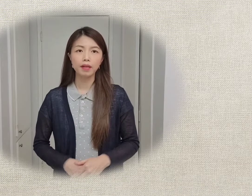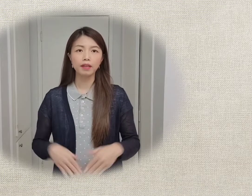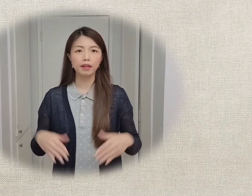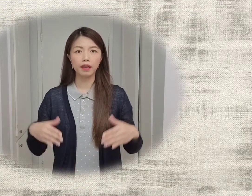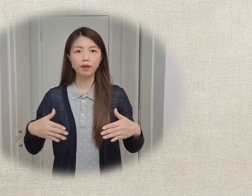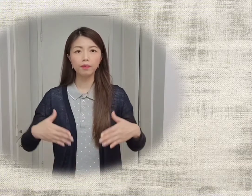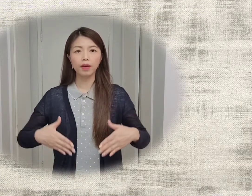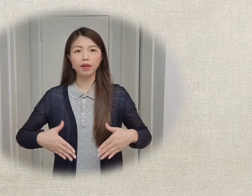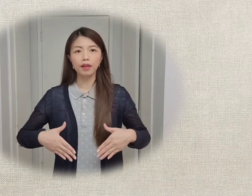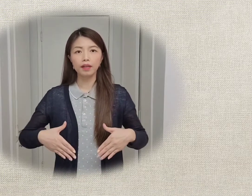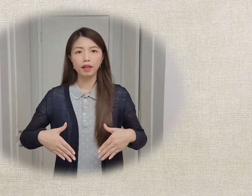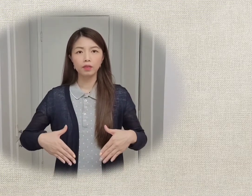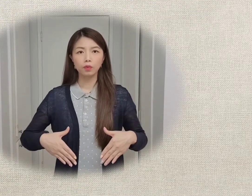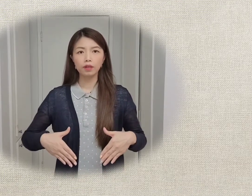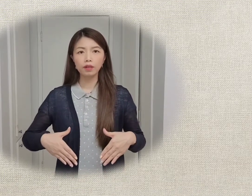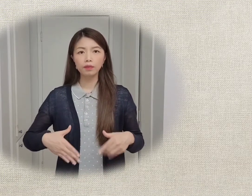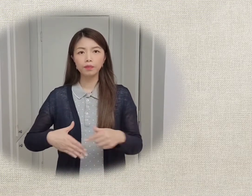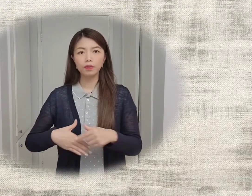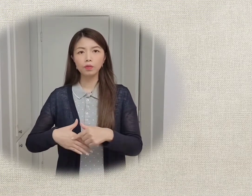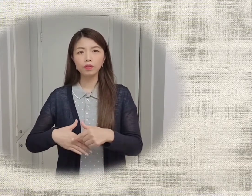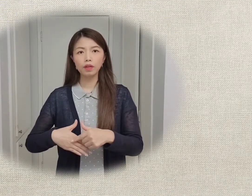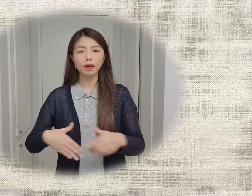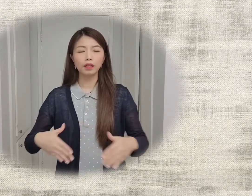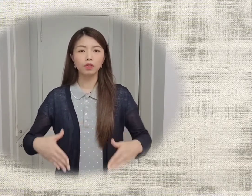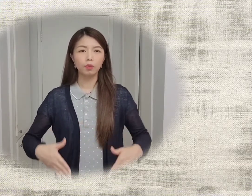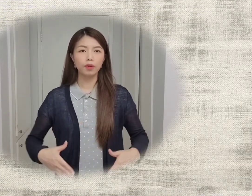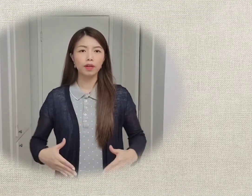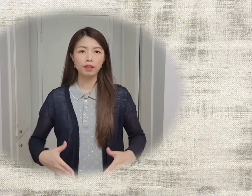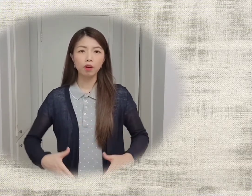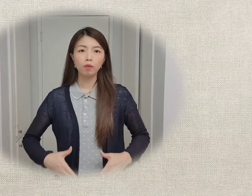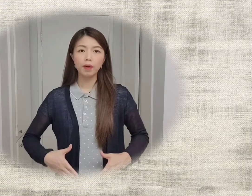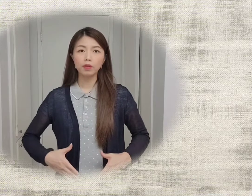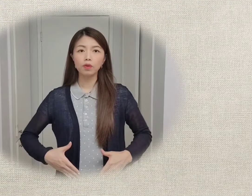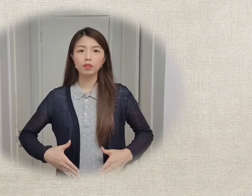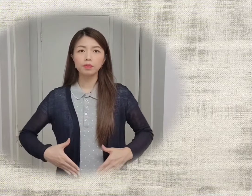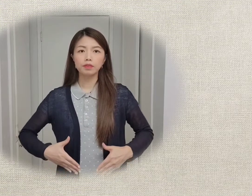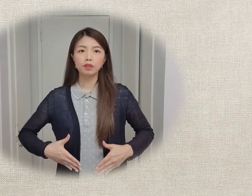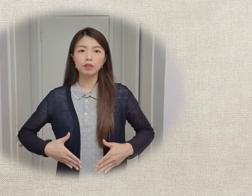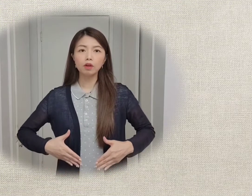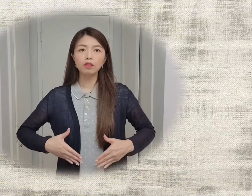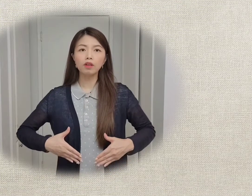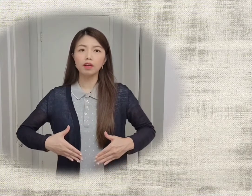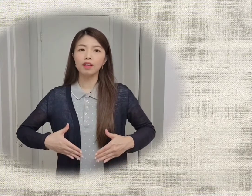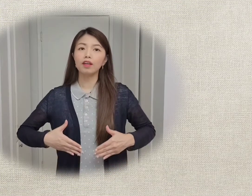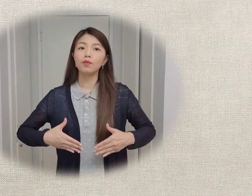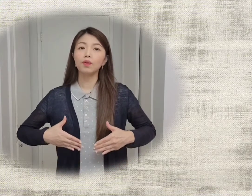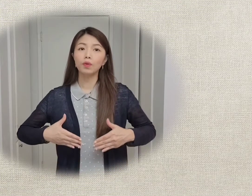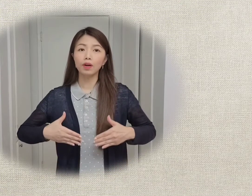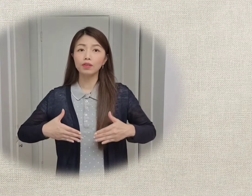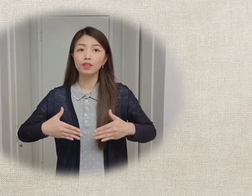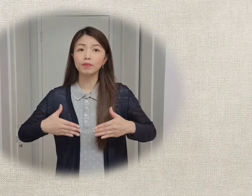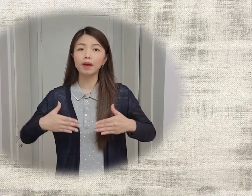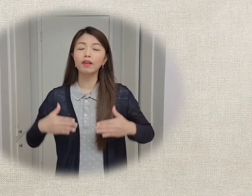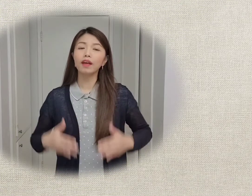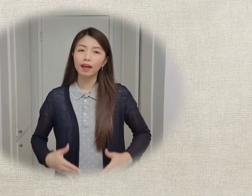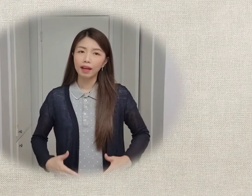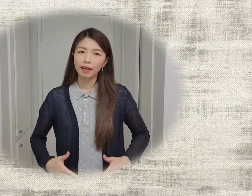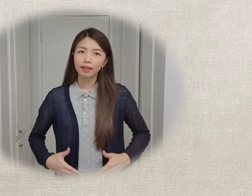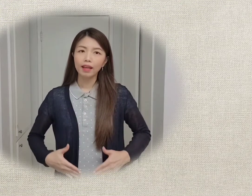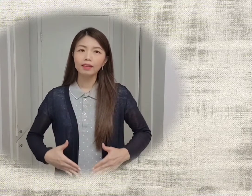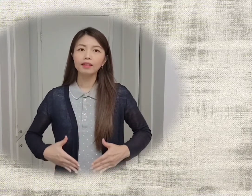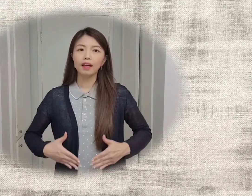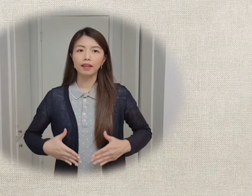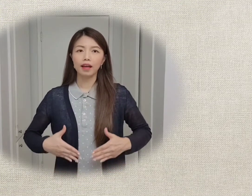수어만 말씀을 해드릴게요. 양손을 손등이 바깥으로 보이게 해서 배 쪽에서부터 천천히 위로 올라와